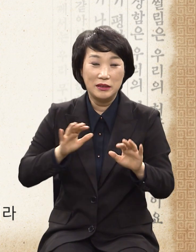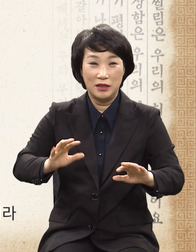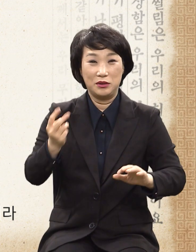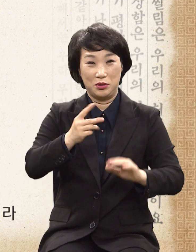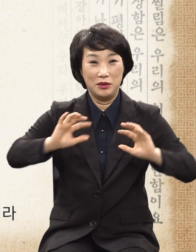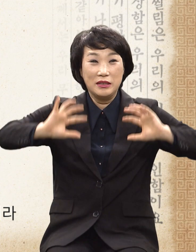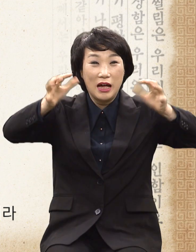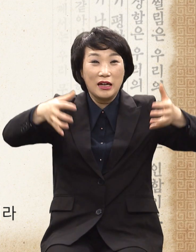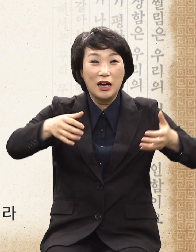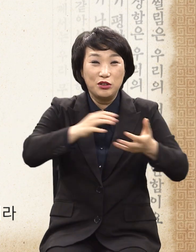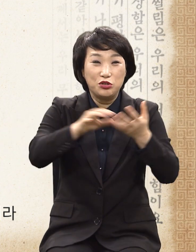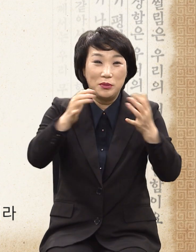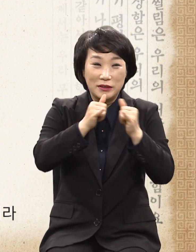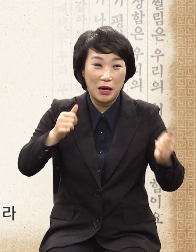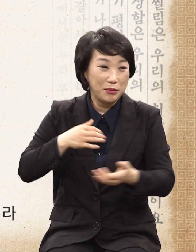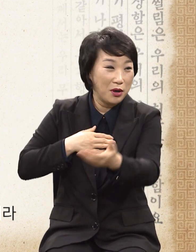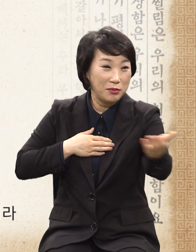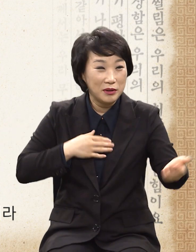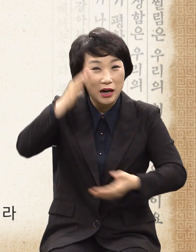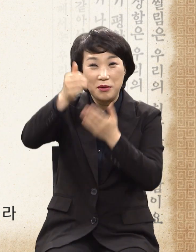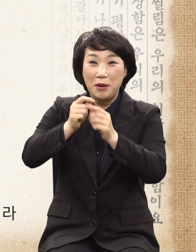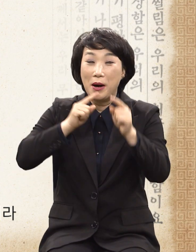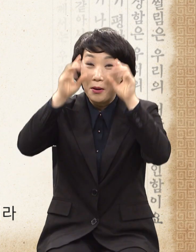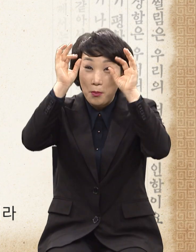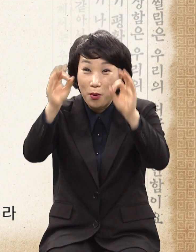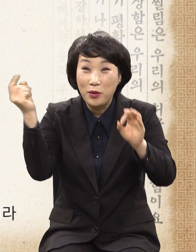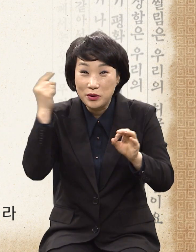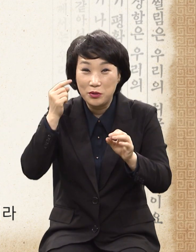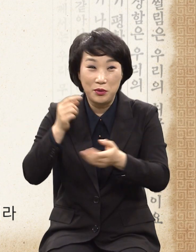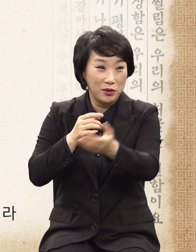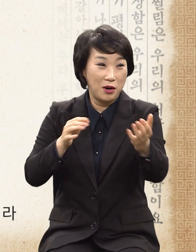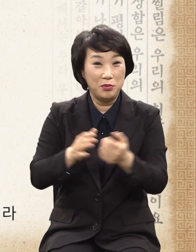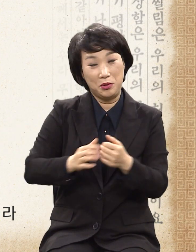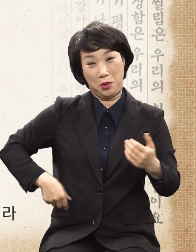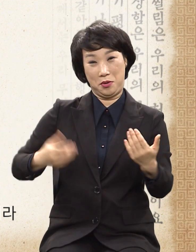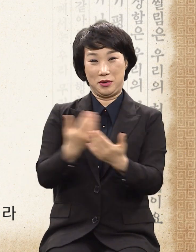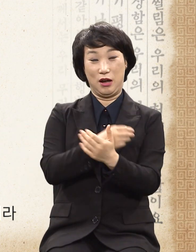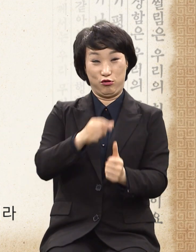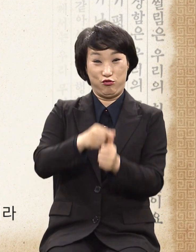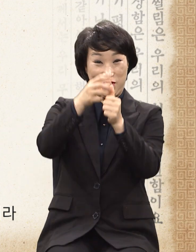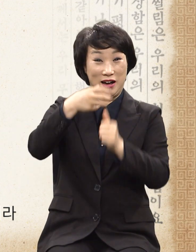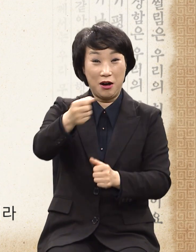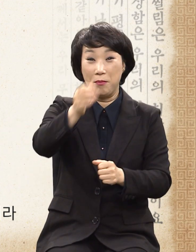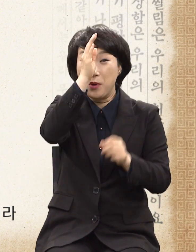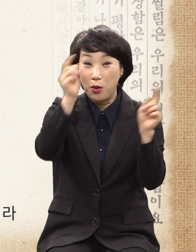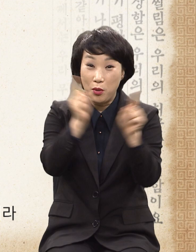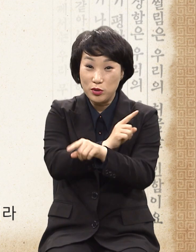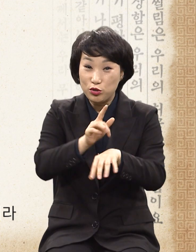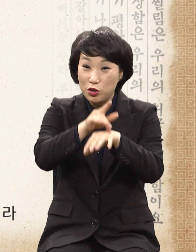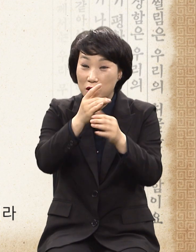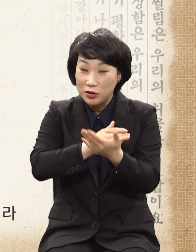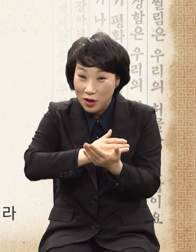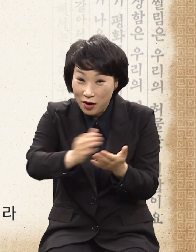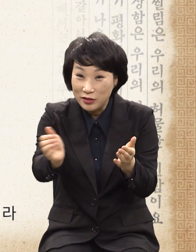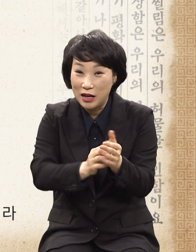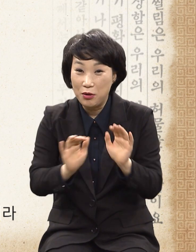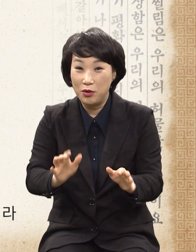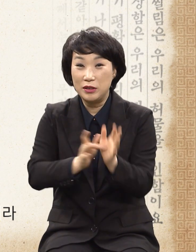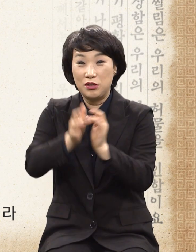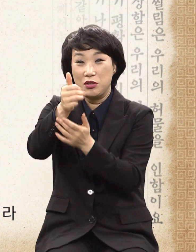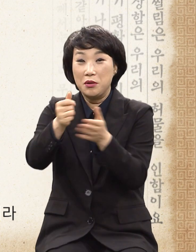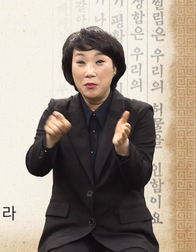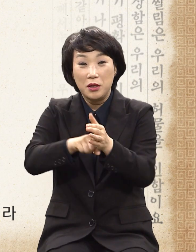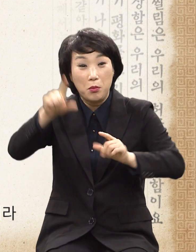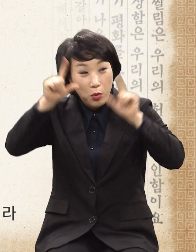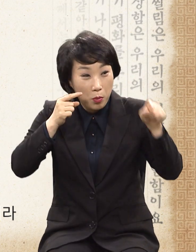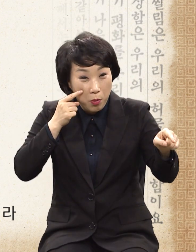전 세계의 수많은 사람들이 하나님 말씀을 들으며 그들이 회개하고 구원받고 병 고치고 귀신이 떠나가고 예수 믿는